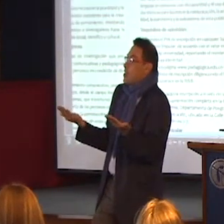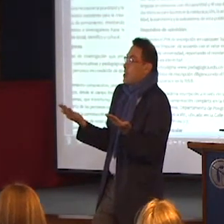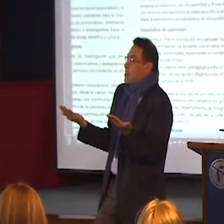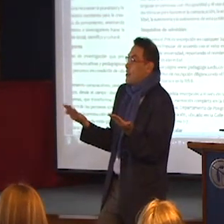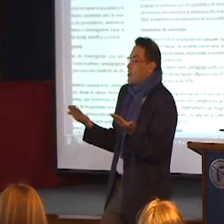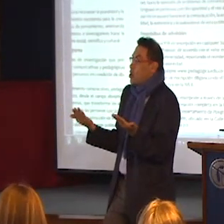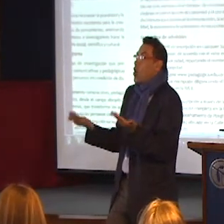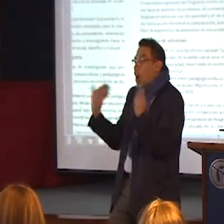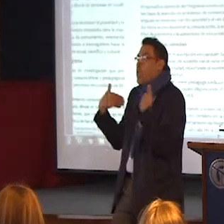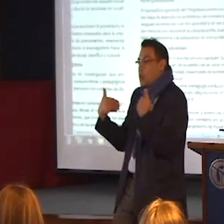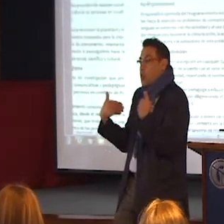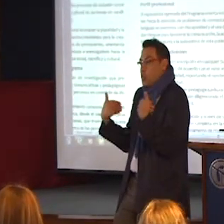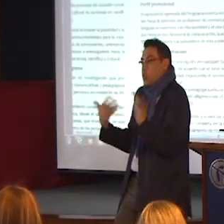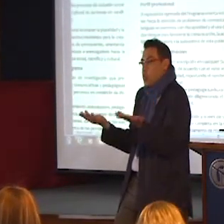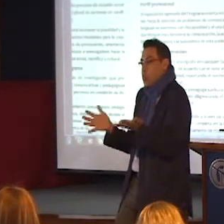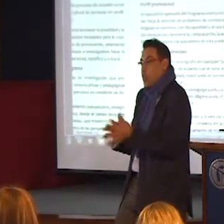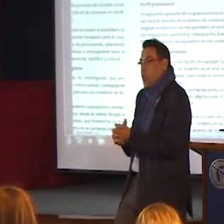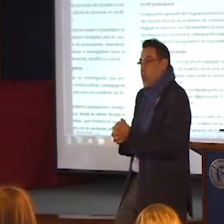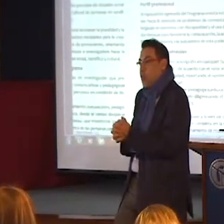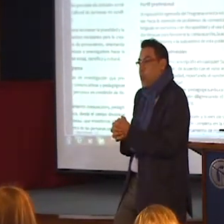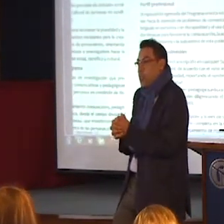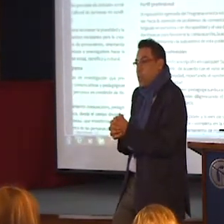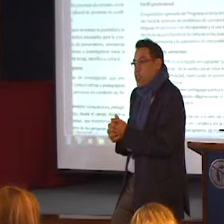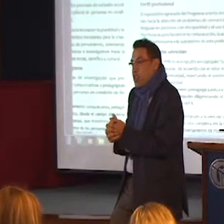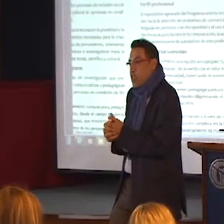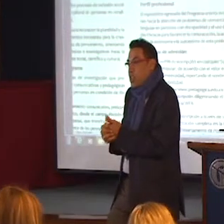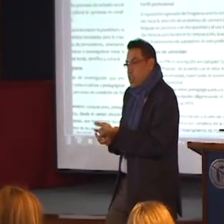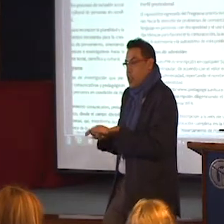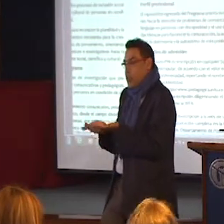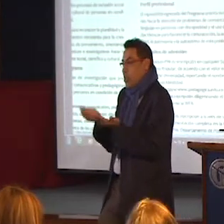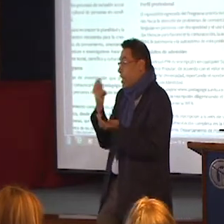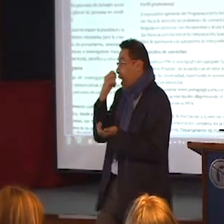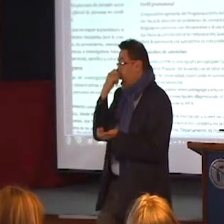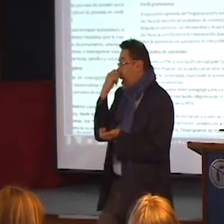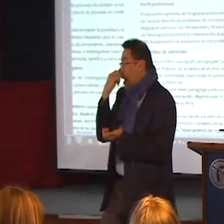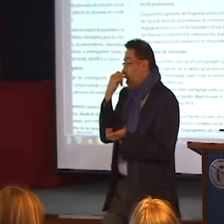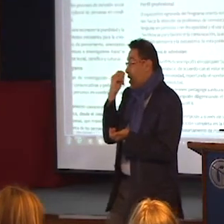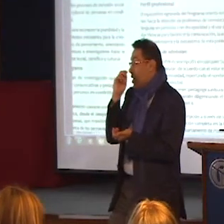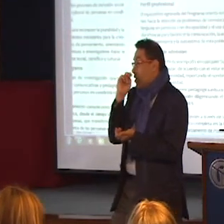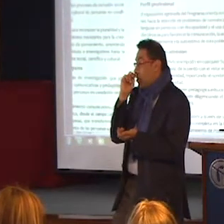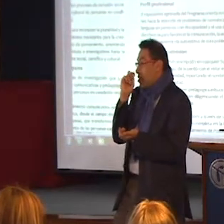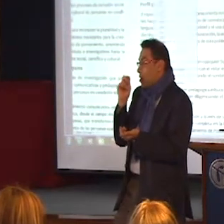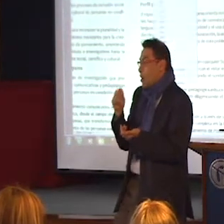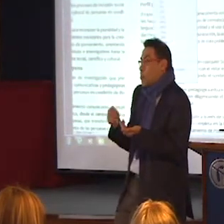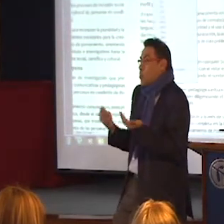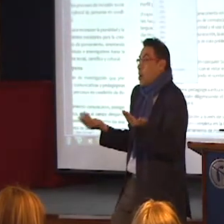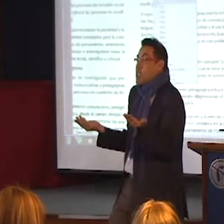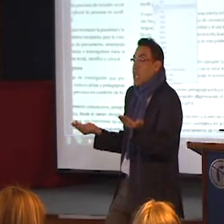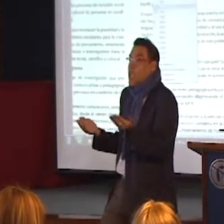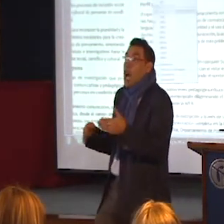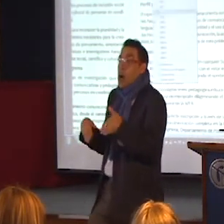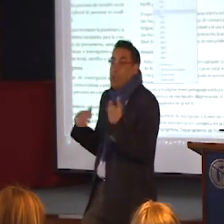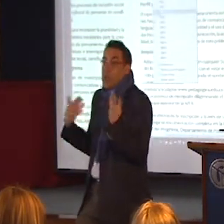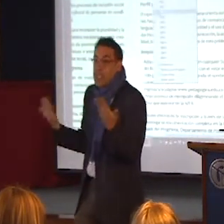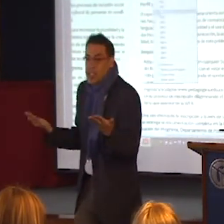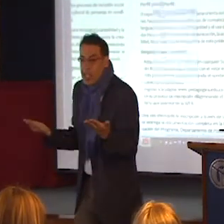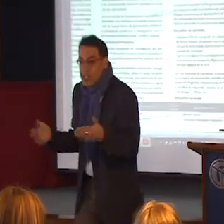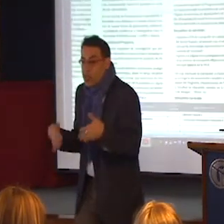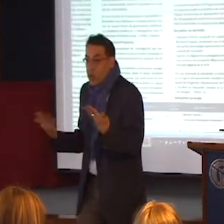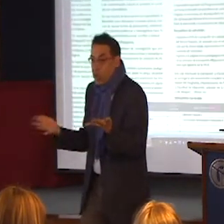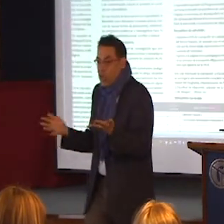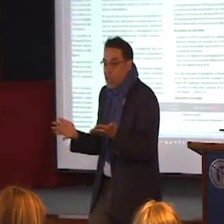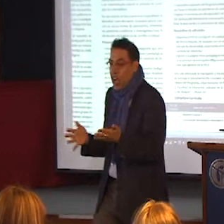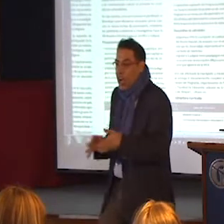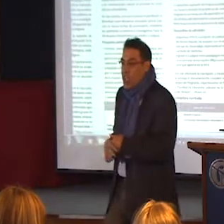algo fundamental, y es, no hay muchos procesos de formación. Entonces la propuesta y